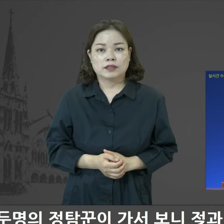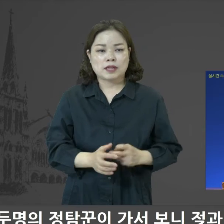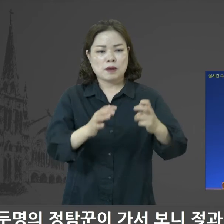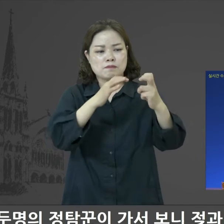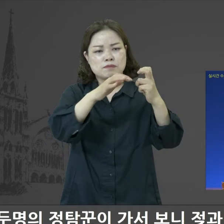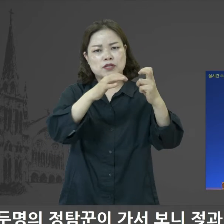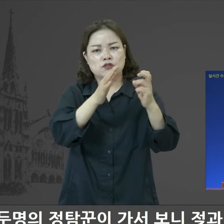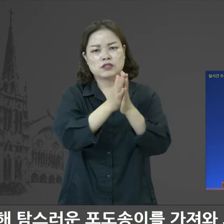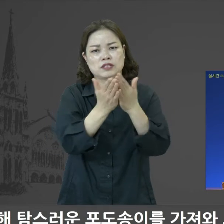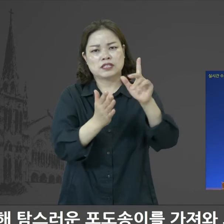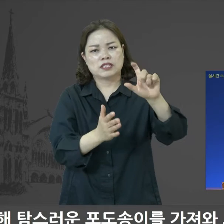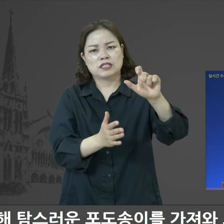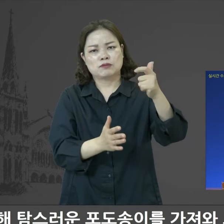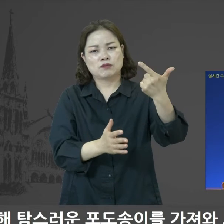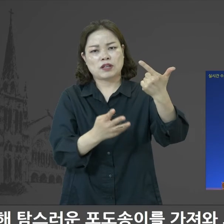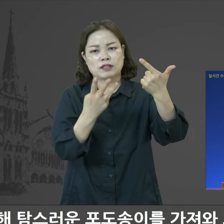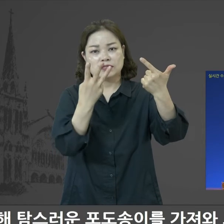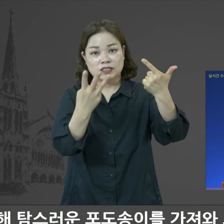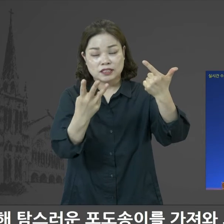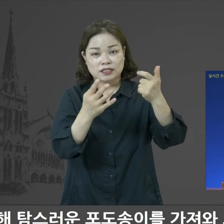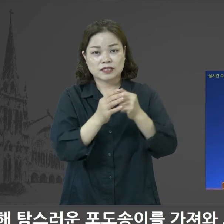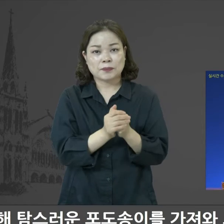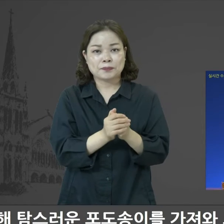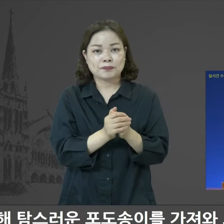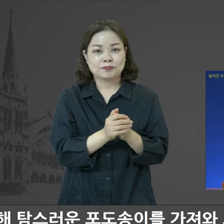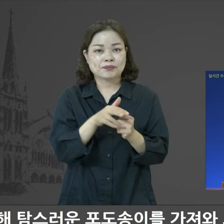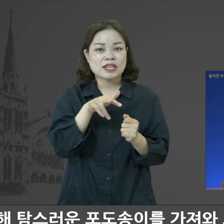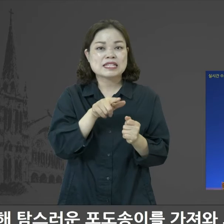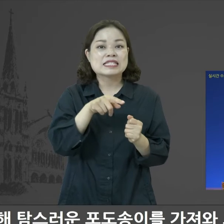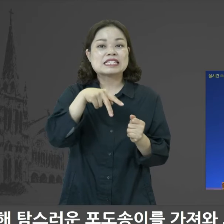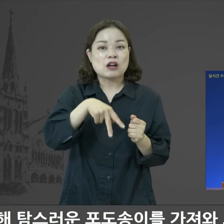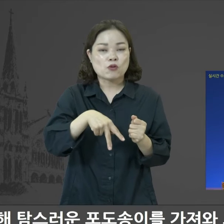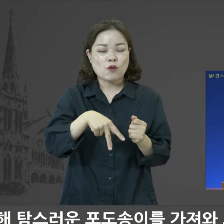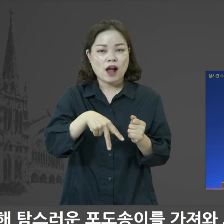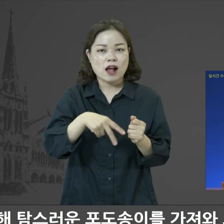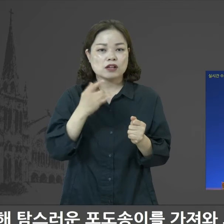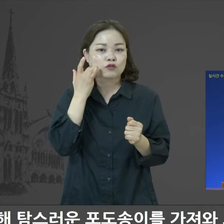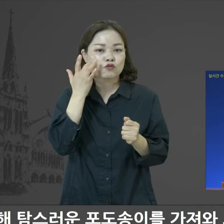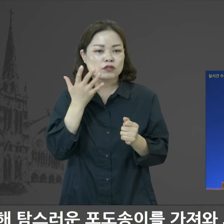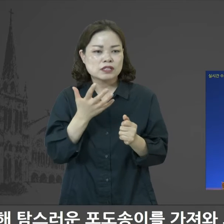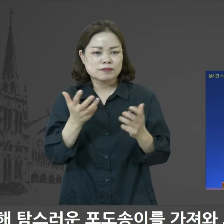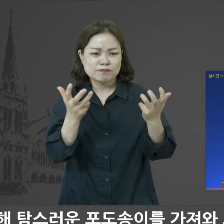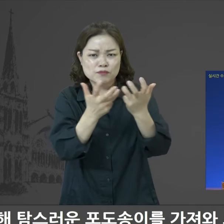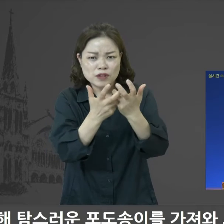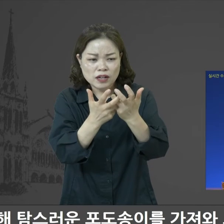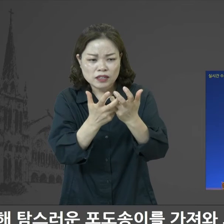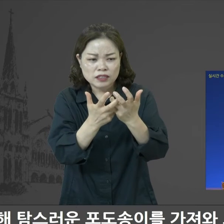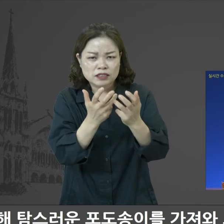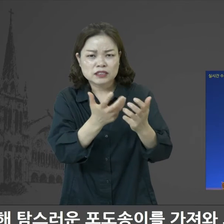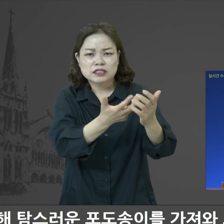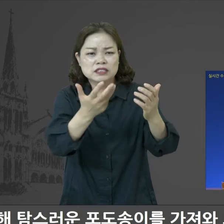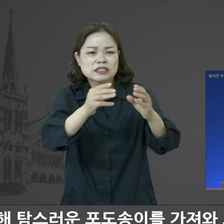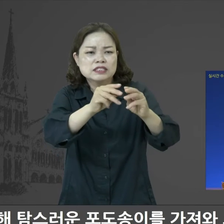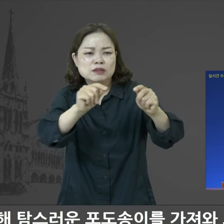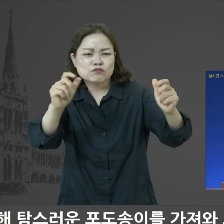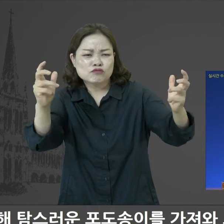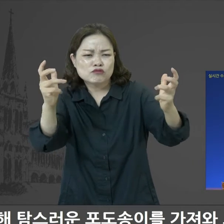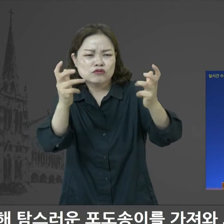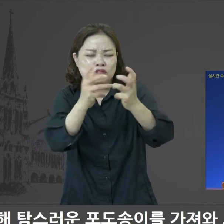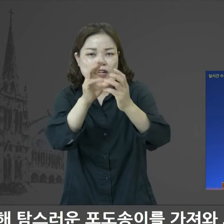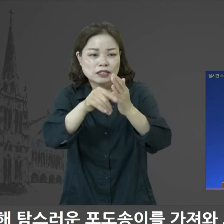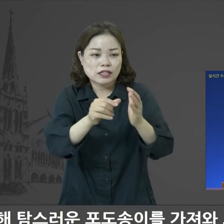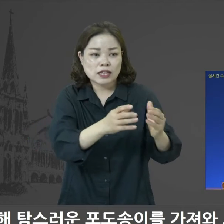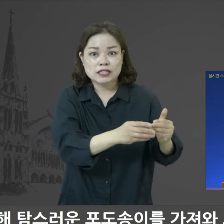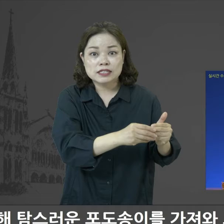민수기 16장 13절에도 젖과 꿀이 흐른다는 표현이 있는데 읽어드리겠습니다. 네가 우리를 젖과 꿀이 흐르는 땅에서